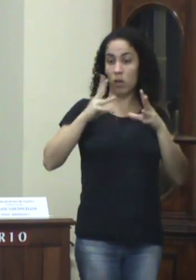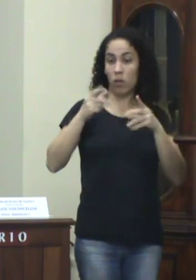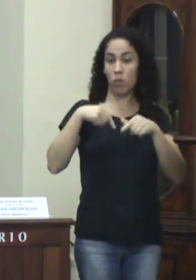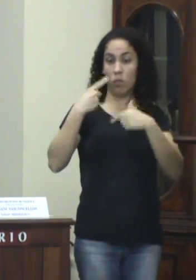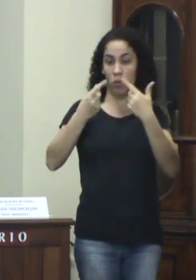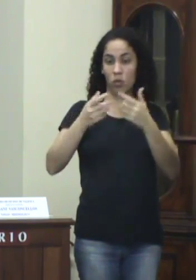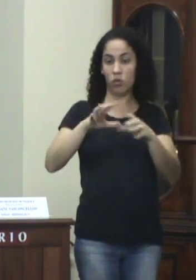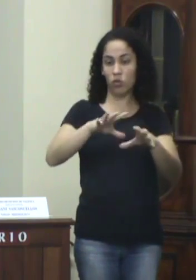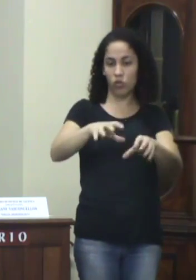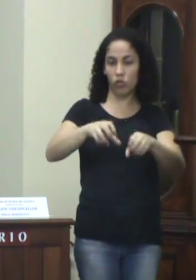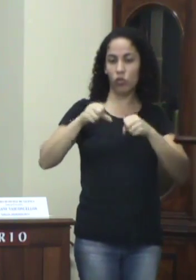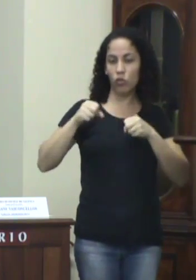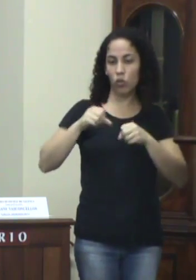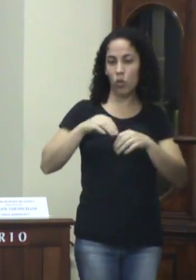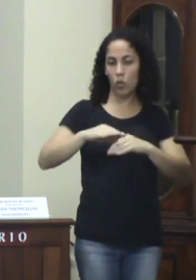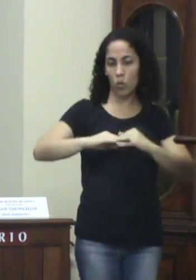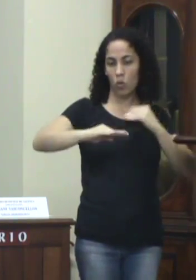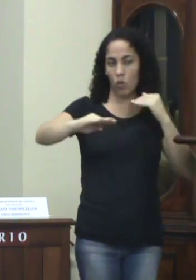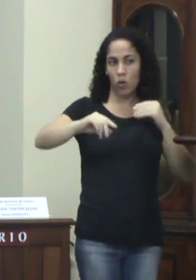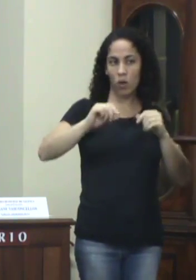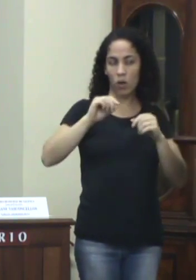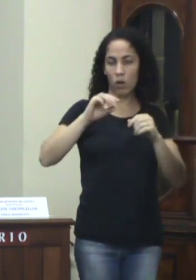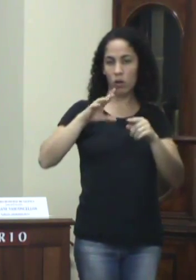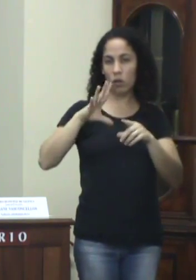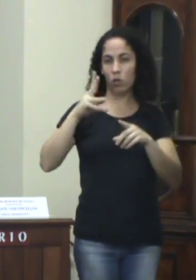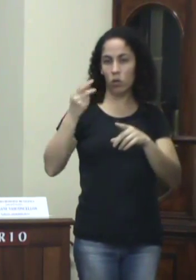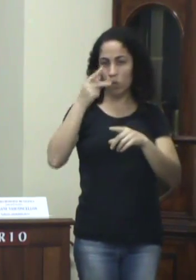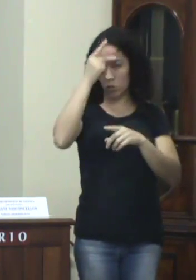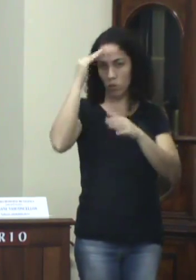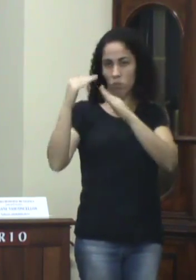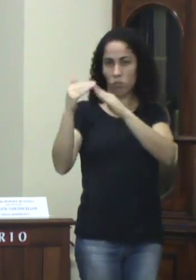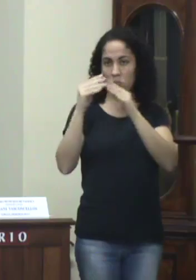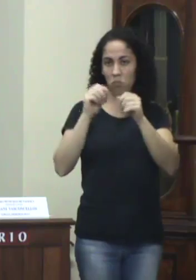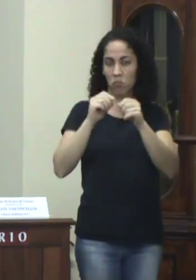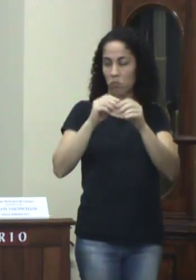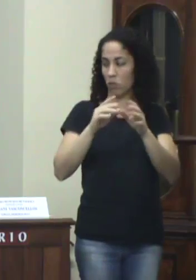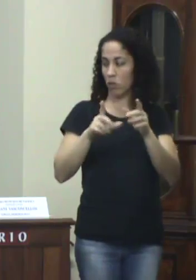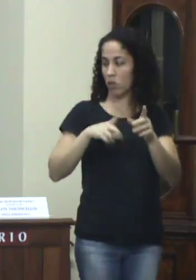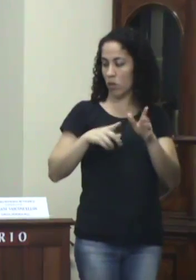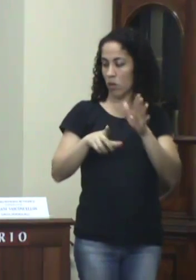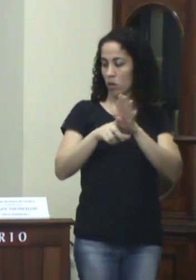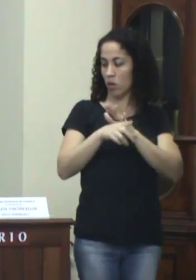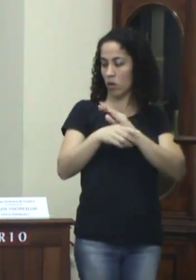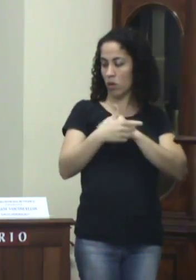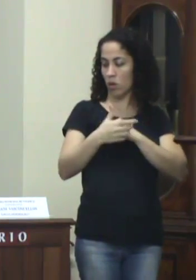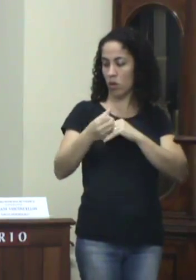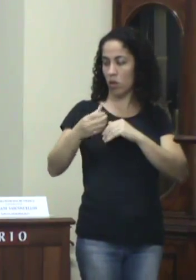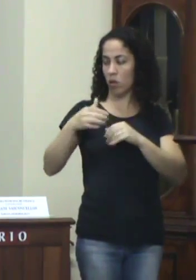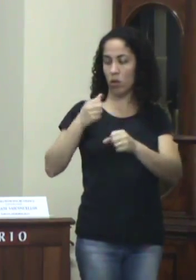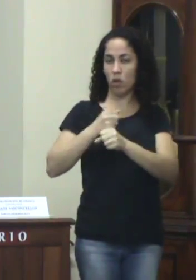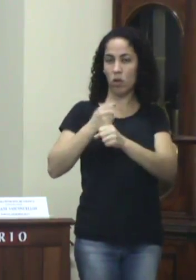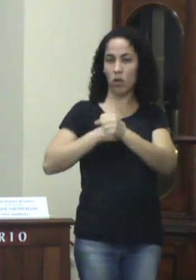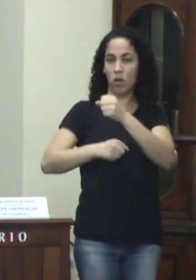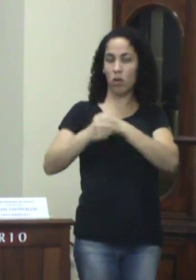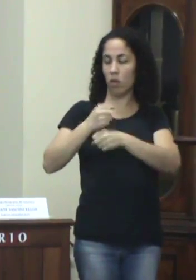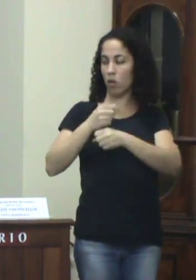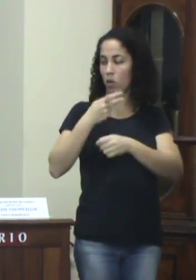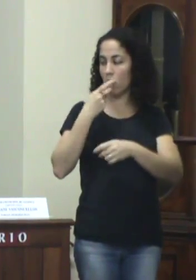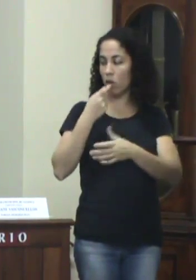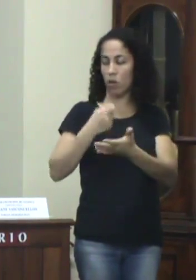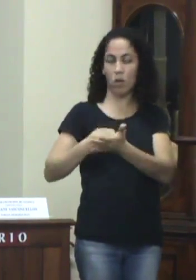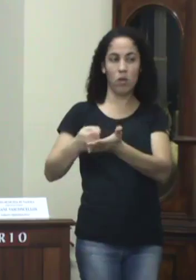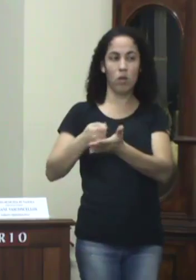e deixou buracos não voltando para arrancar. Que se cumpra a Lei nº 1956 de 2017, que dispõe